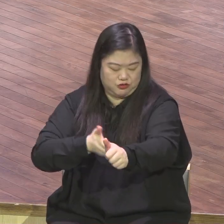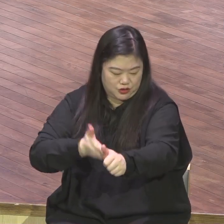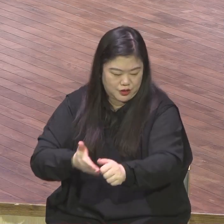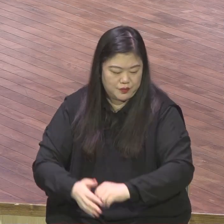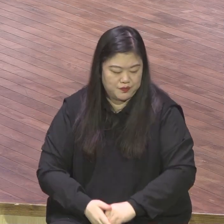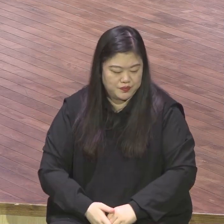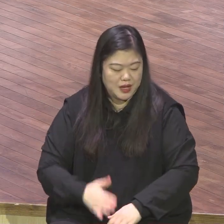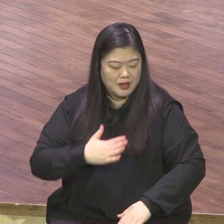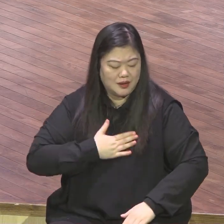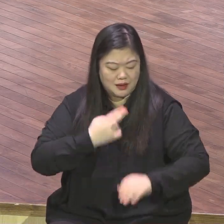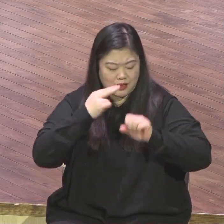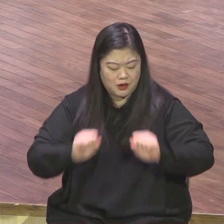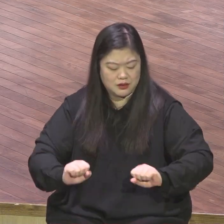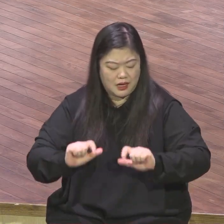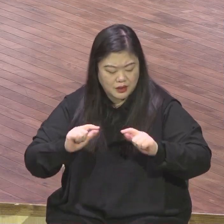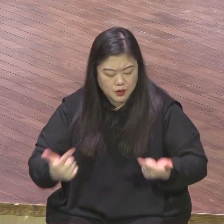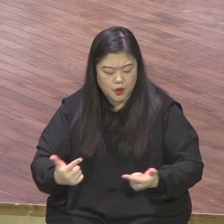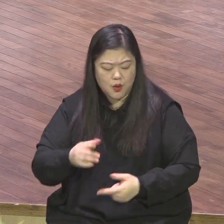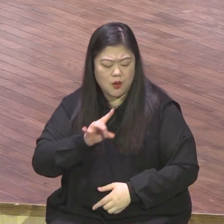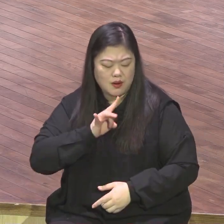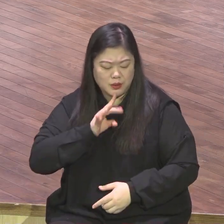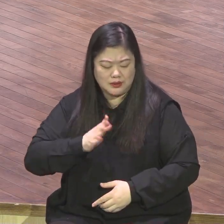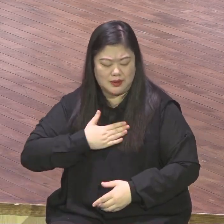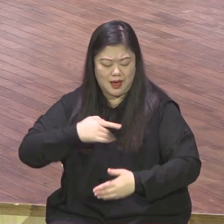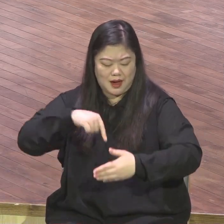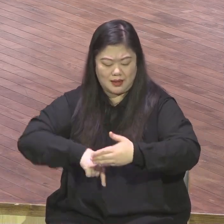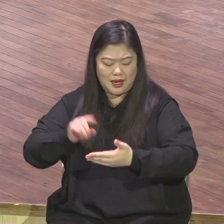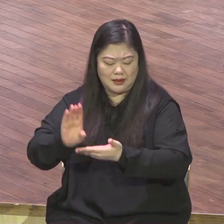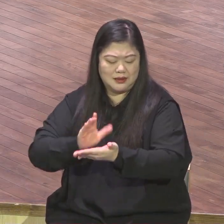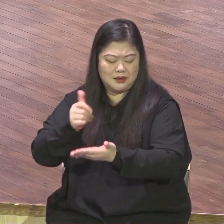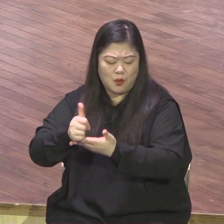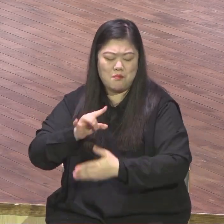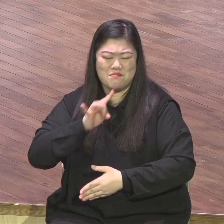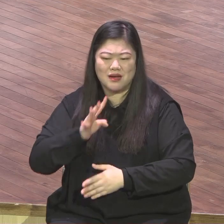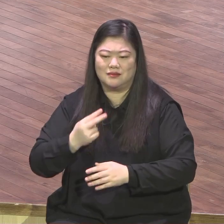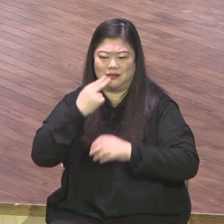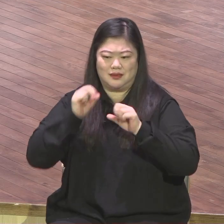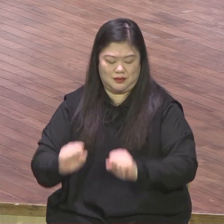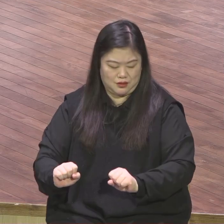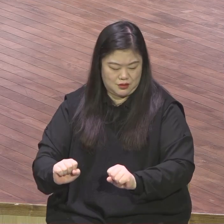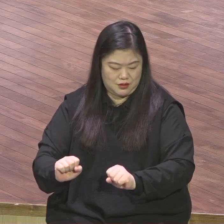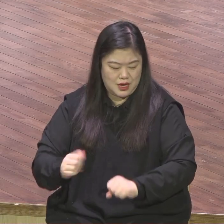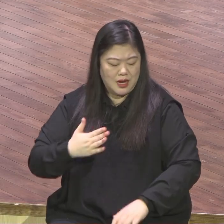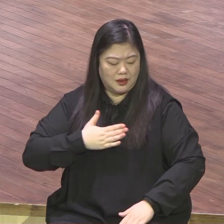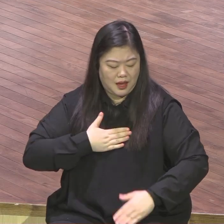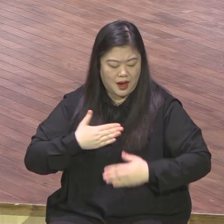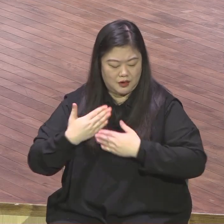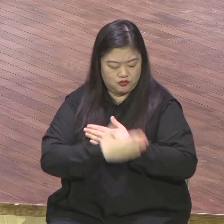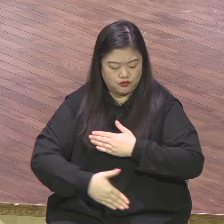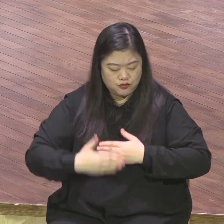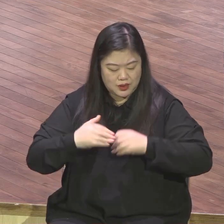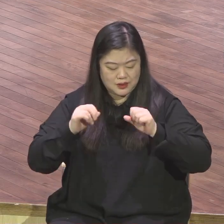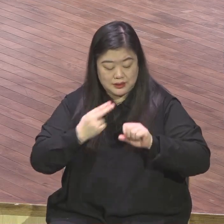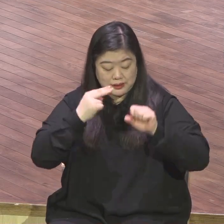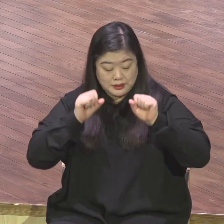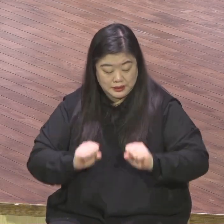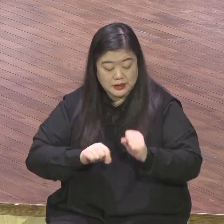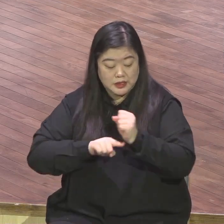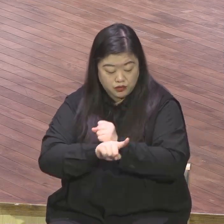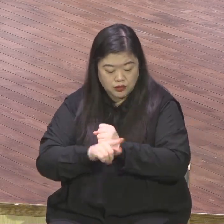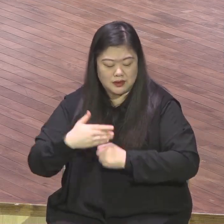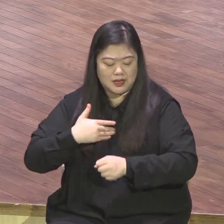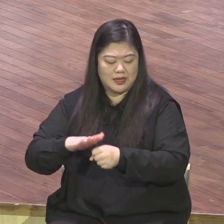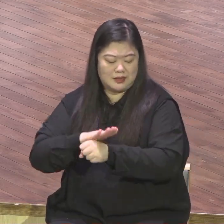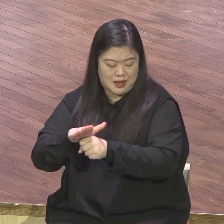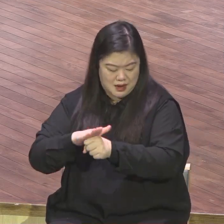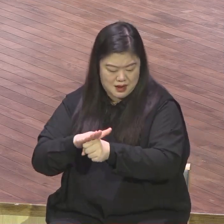내가 사는 것이 아니요 오직 내 안에 그리스도께서 사신 것이라. 이제 내가 육체 가운데 사는 것은 나를 사랑하사